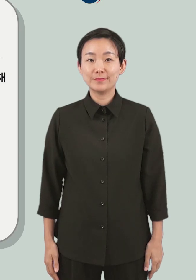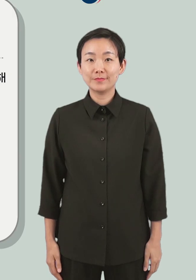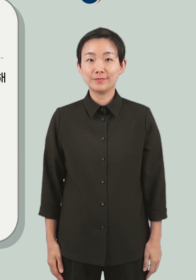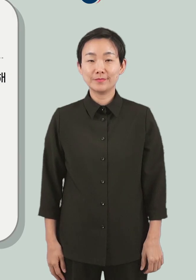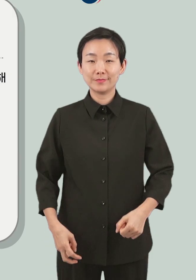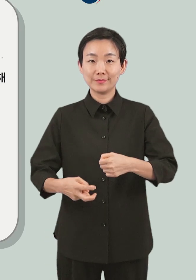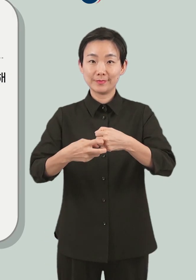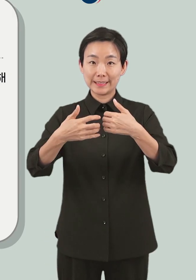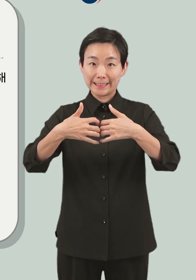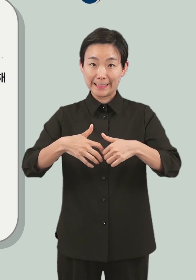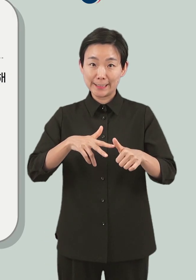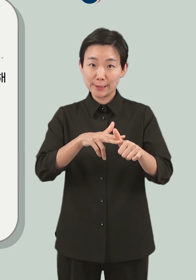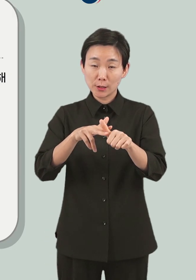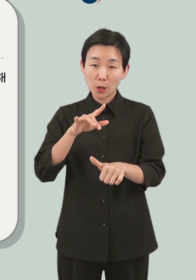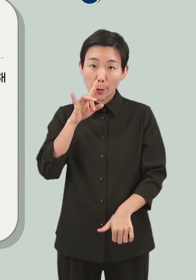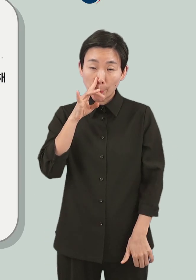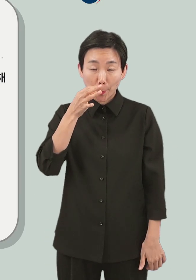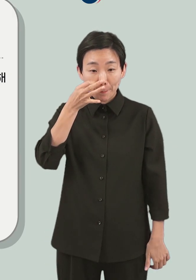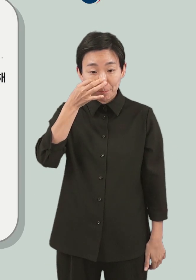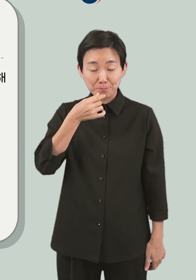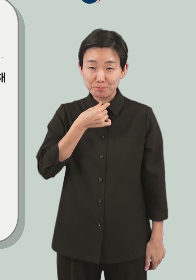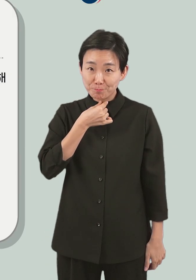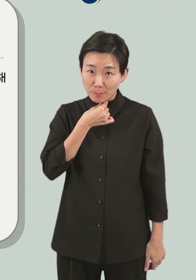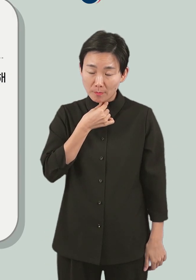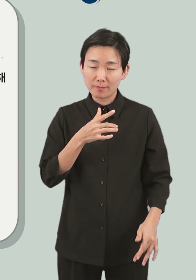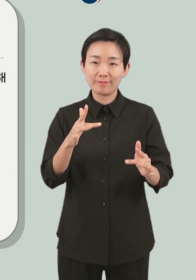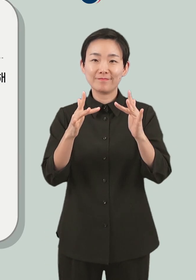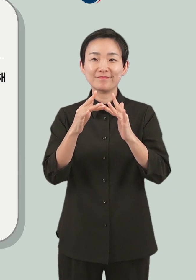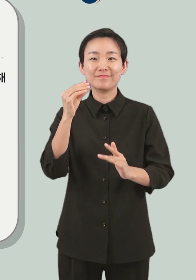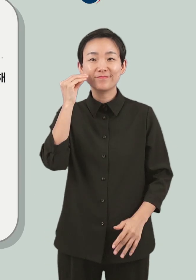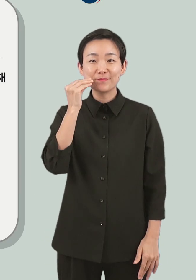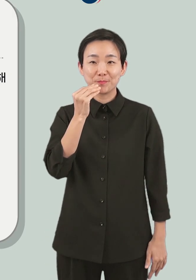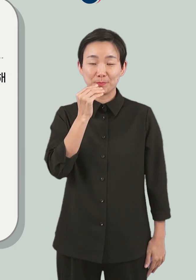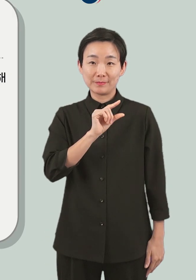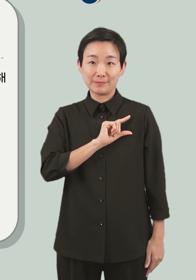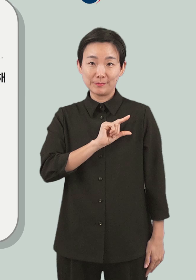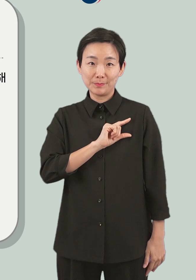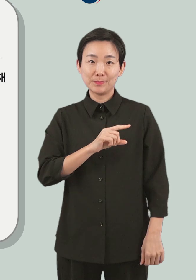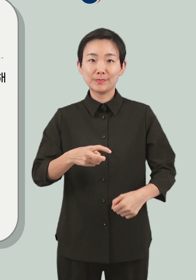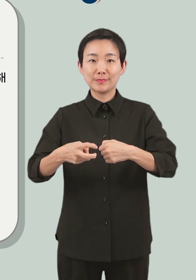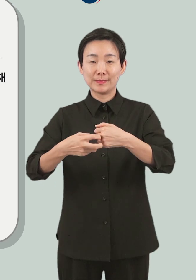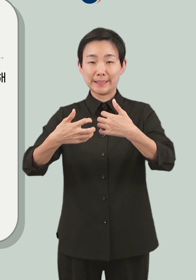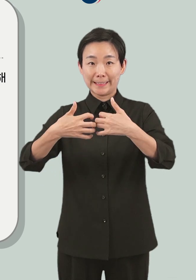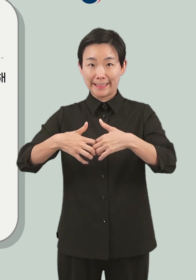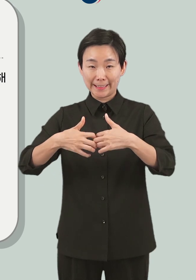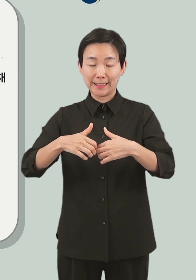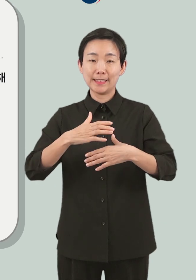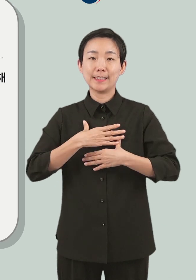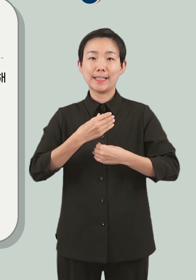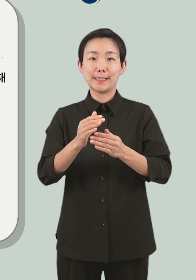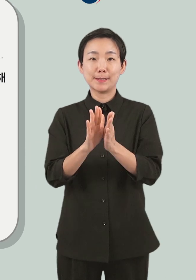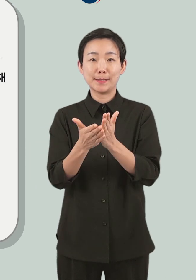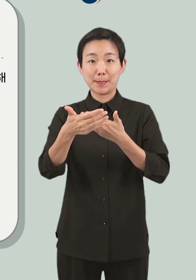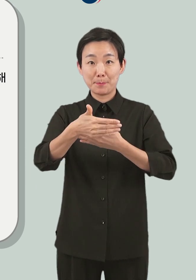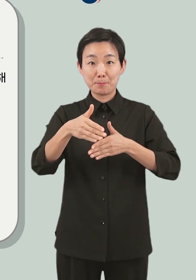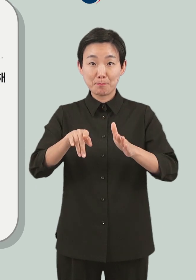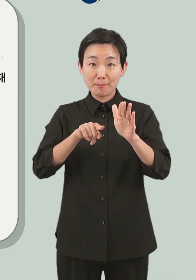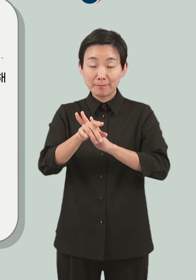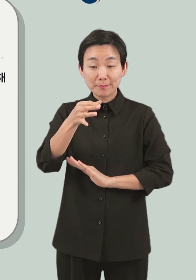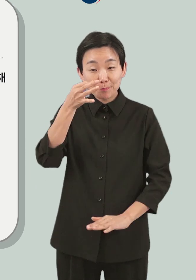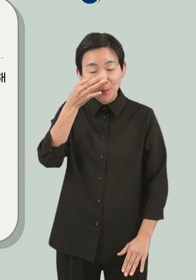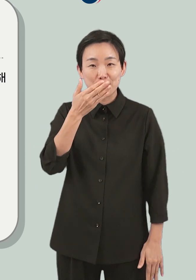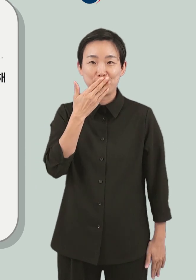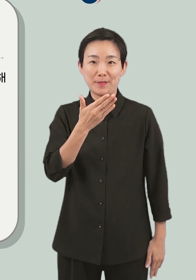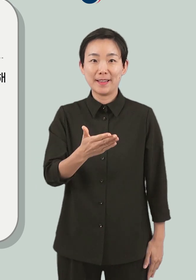않기 때문에 자세한 의료기기 정보는 의료기기 안심 책방에서 꼭 확인하세요. 본 정보는